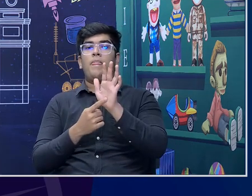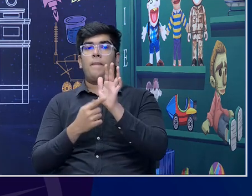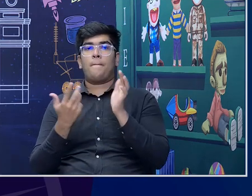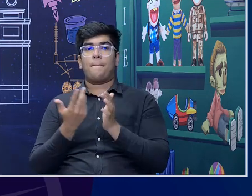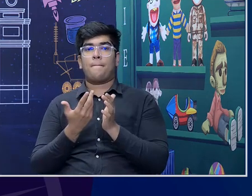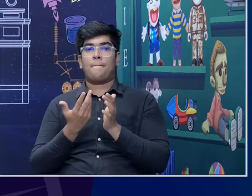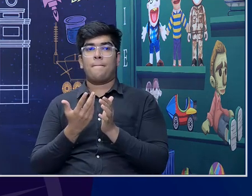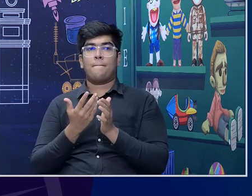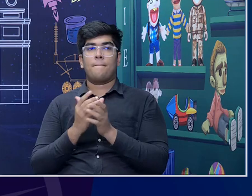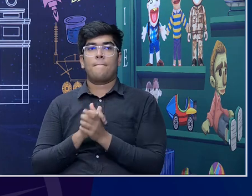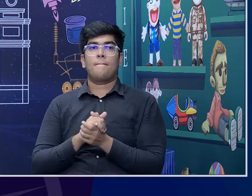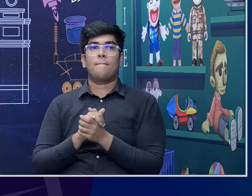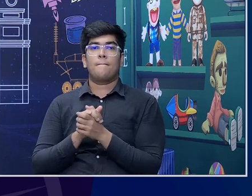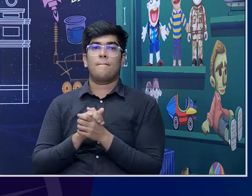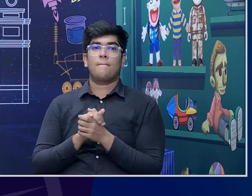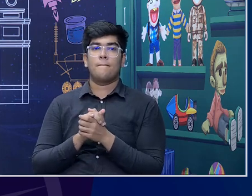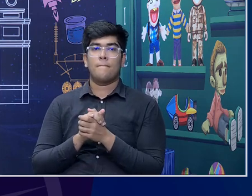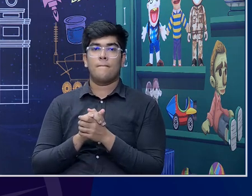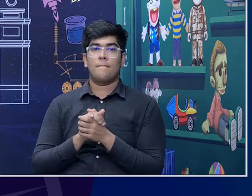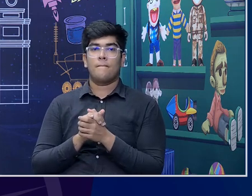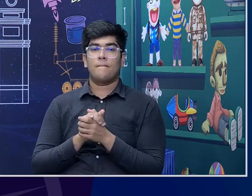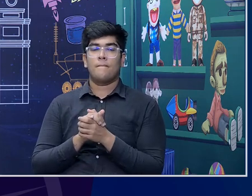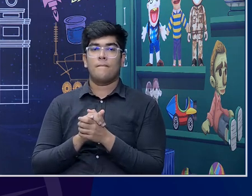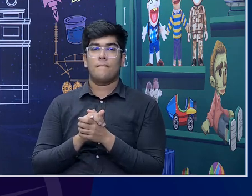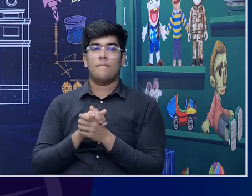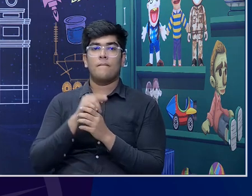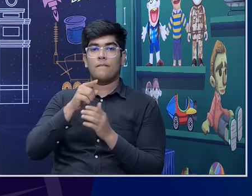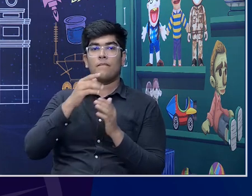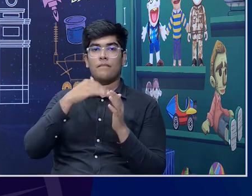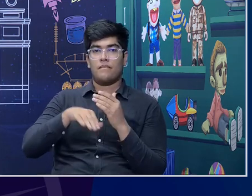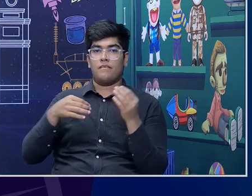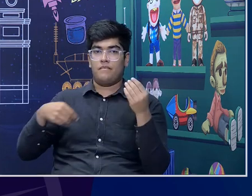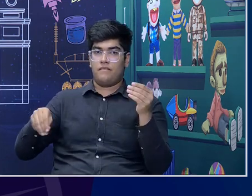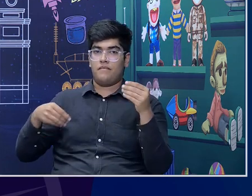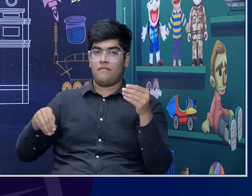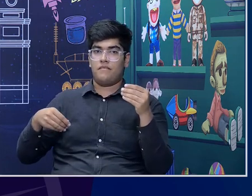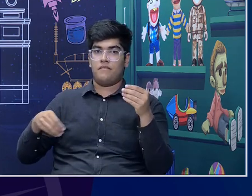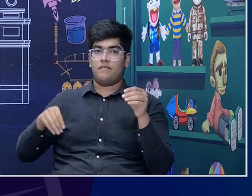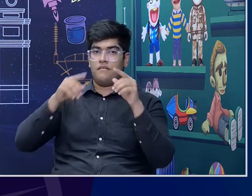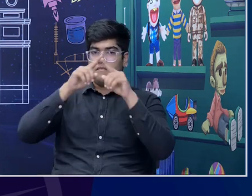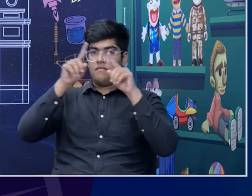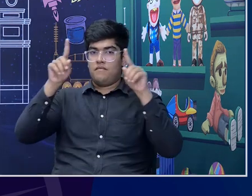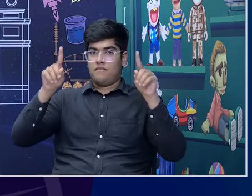एक बार दुबारा दिखा